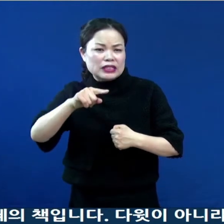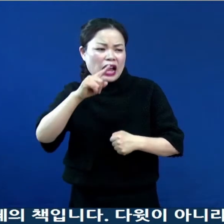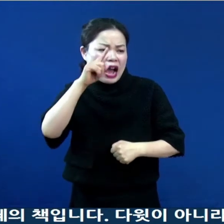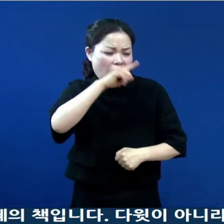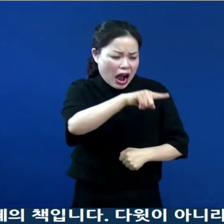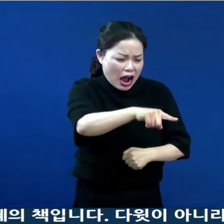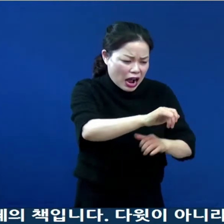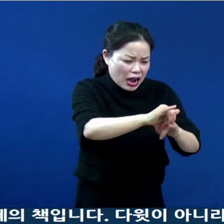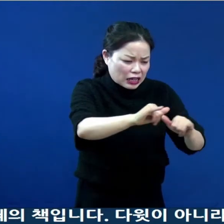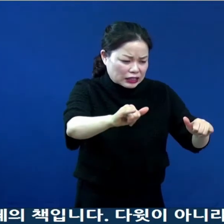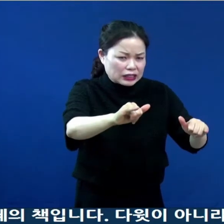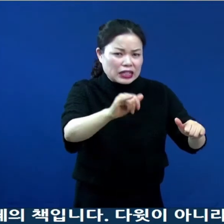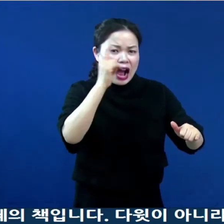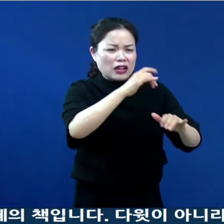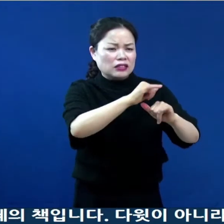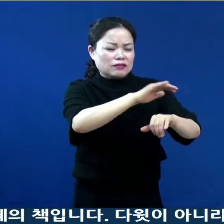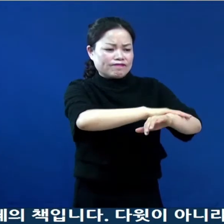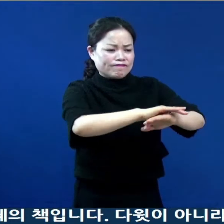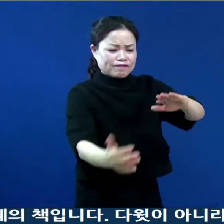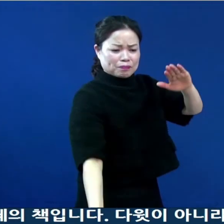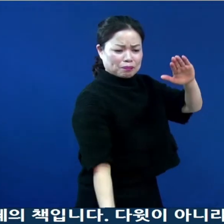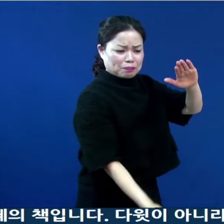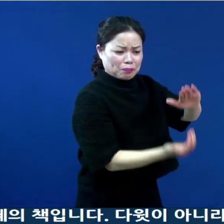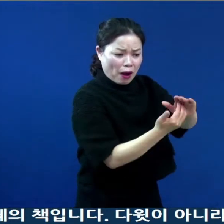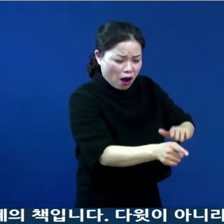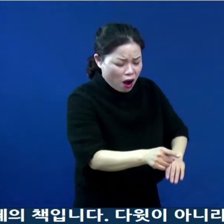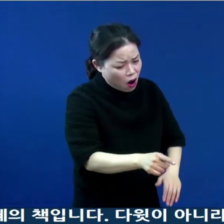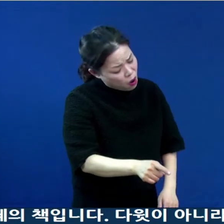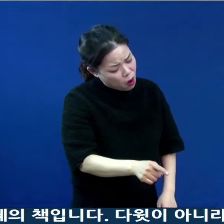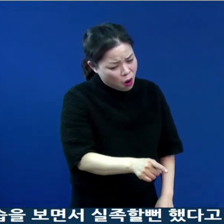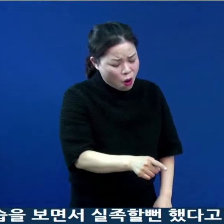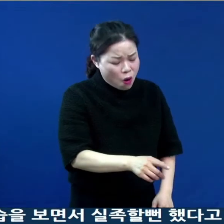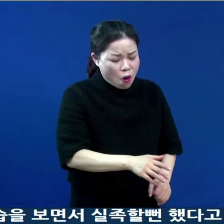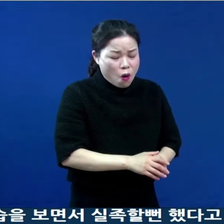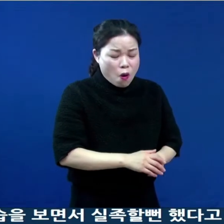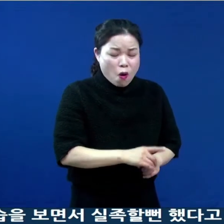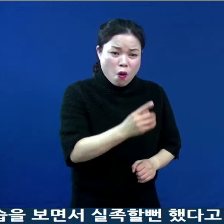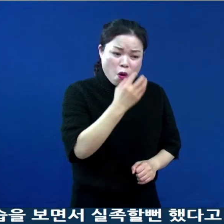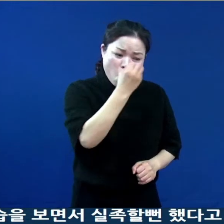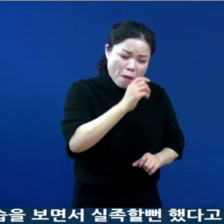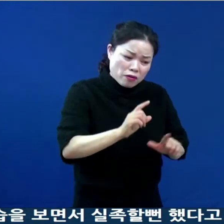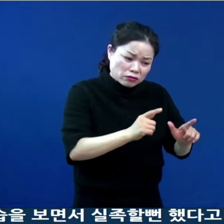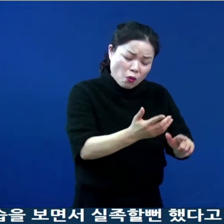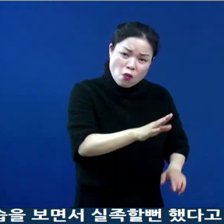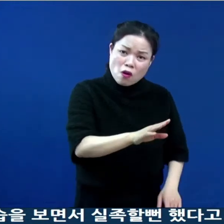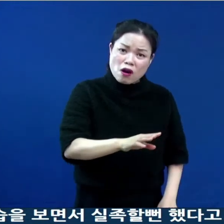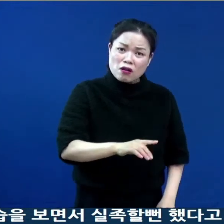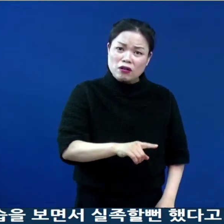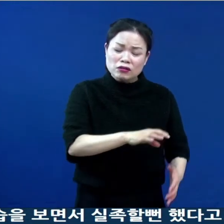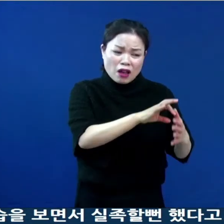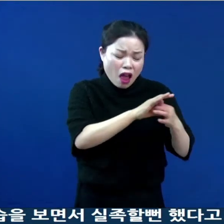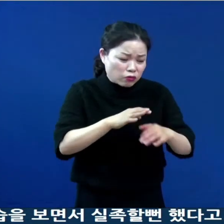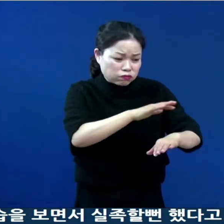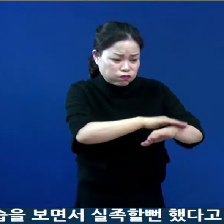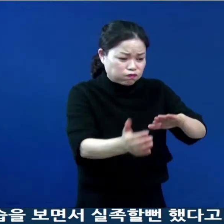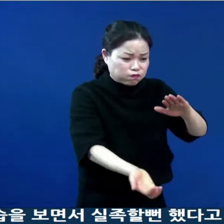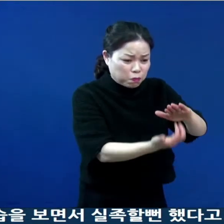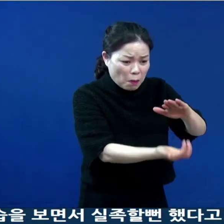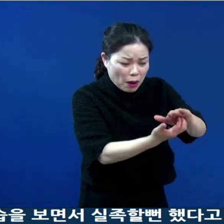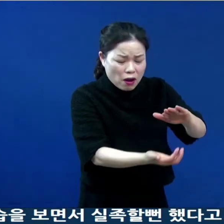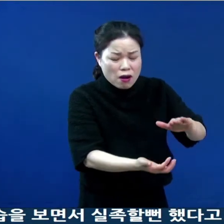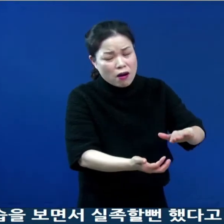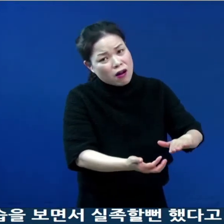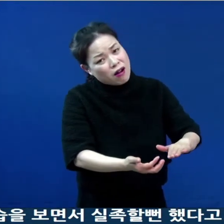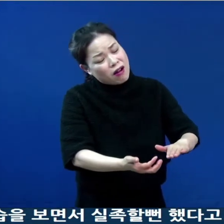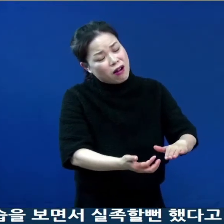악인이 형통하는 모습을 보면서, 그가 오만한 삶을 사는데 계속 잘 되는 모습을